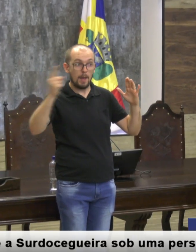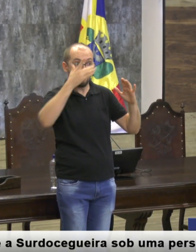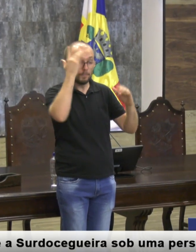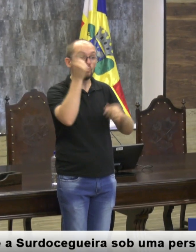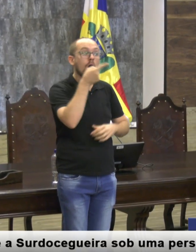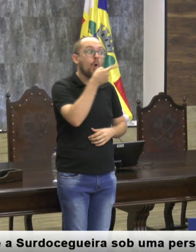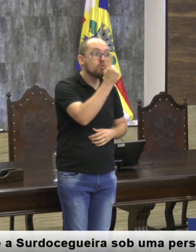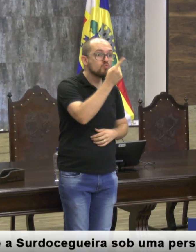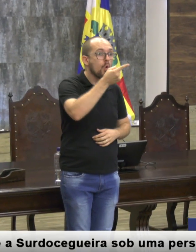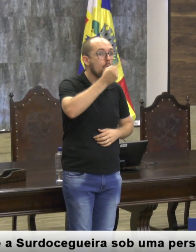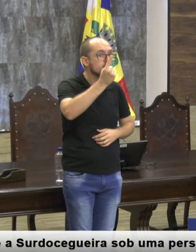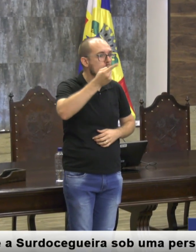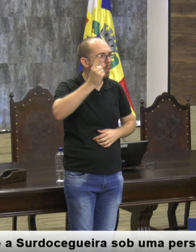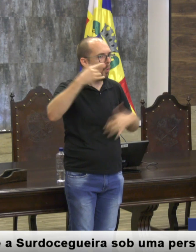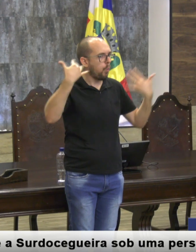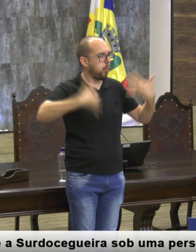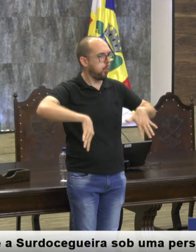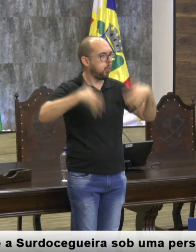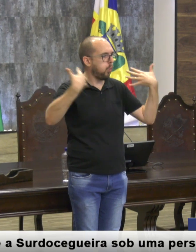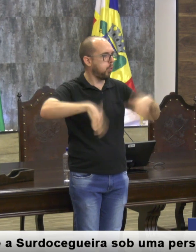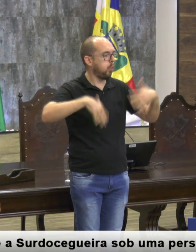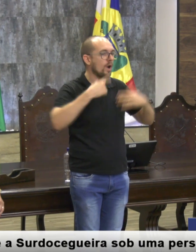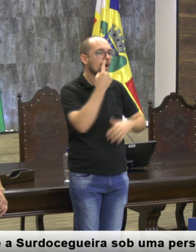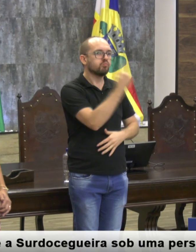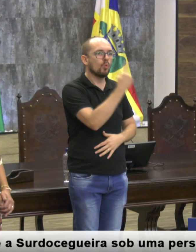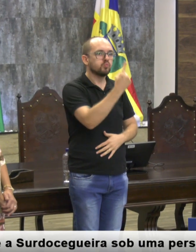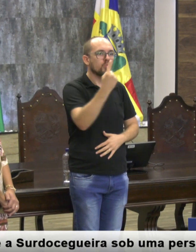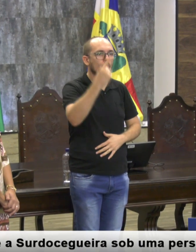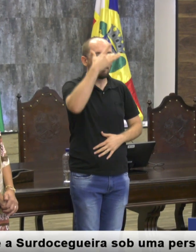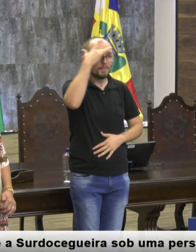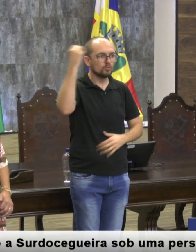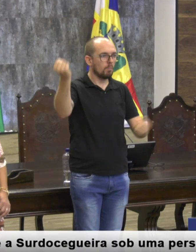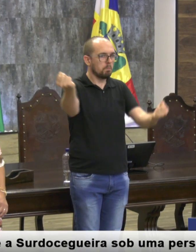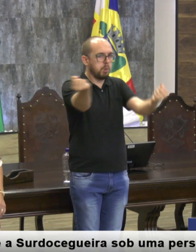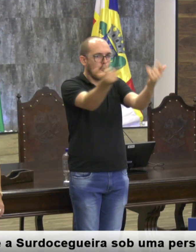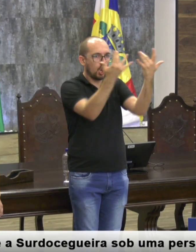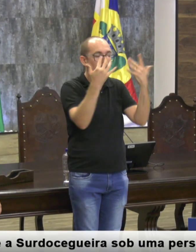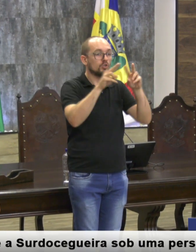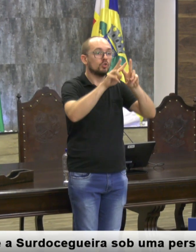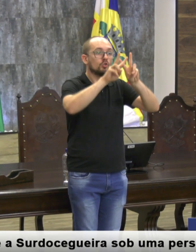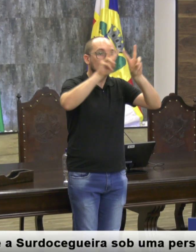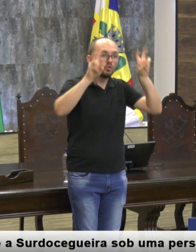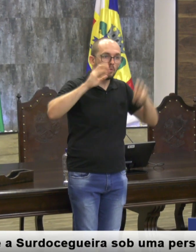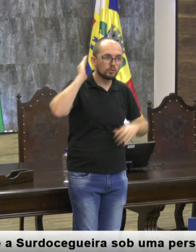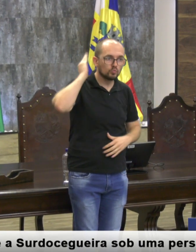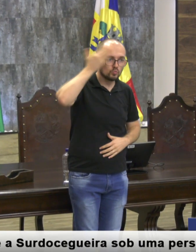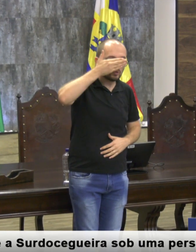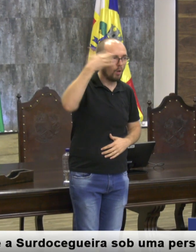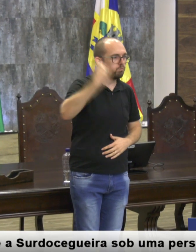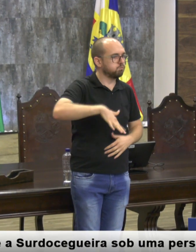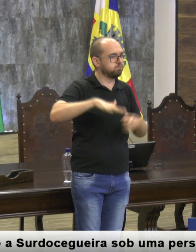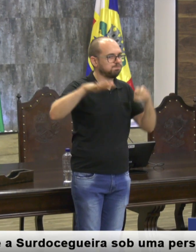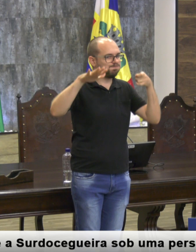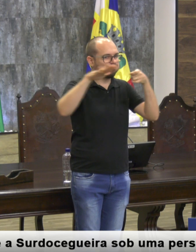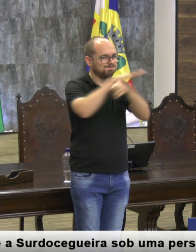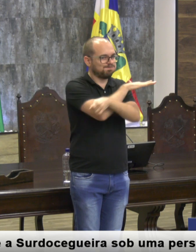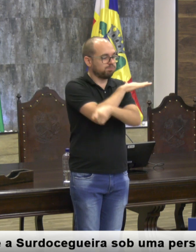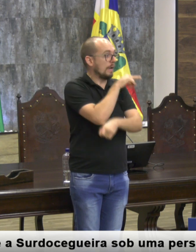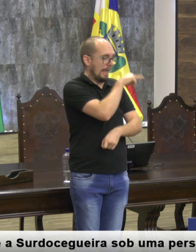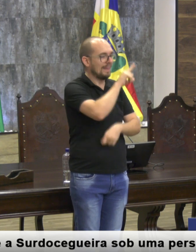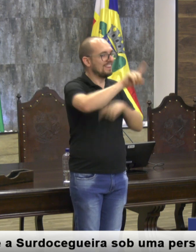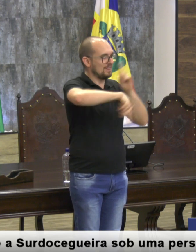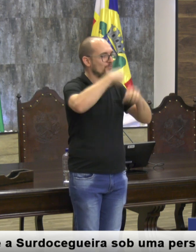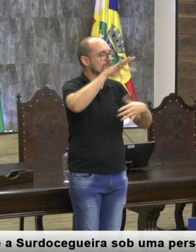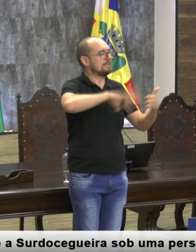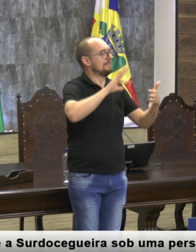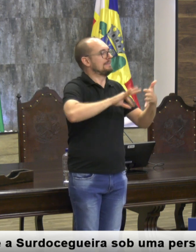pessoas nesta noite, né, da gente falar sobre conscientização da pessoa com surdo-cegueira, que vieram à Câmara Municipal prestigiar o evento.